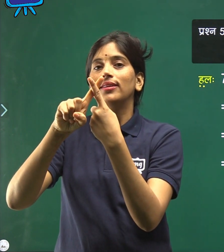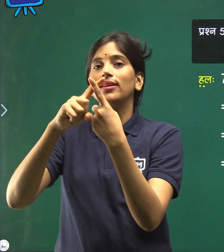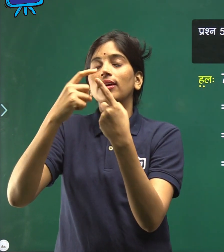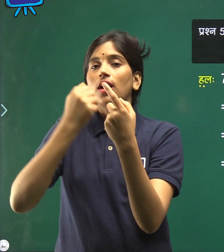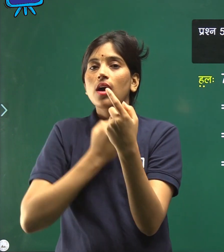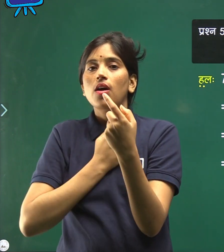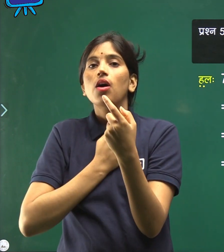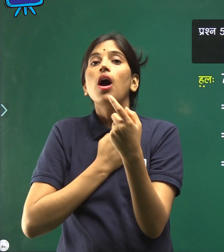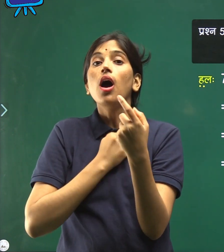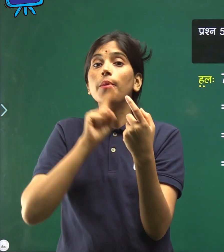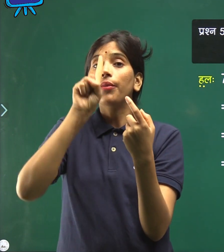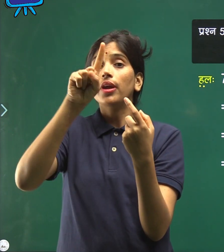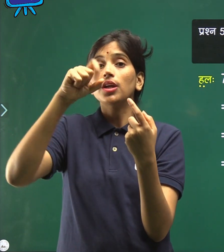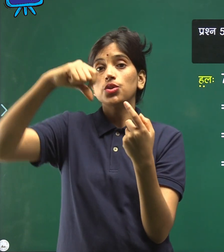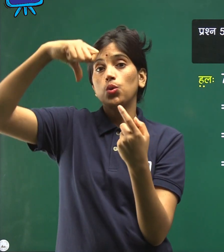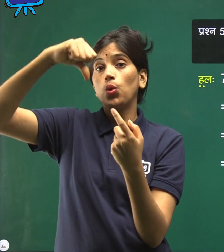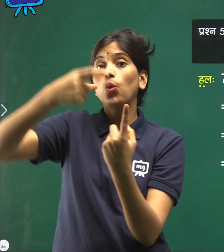हम 109 को